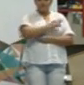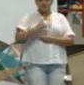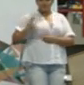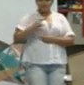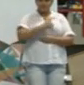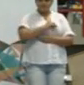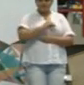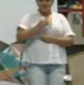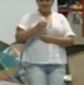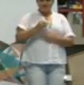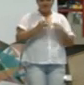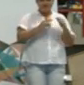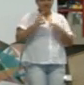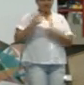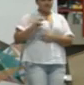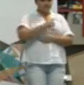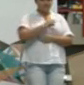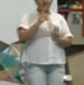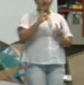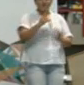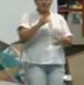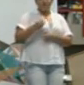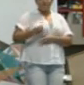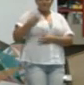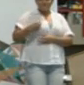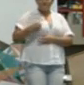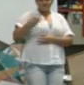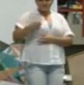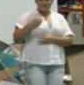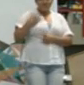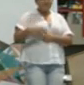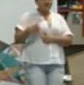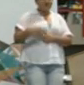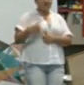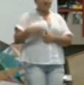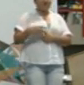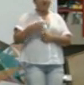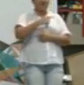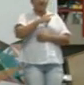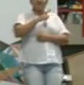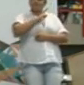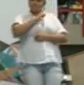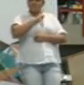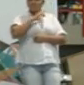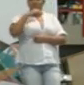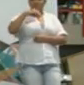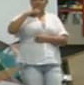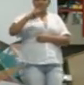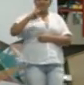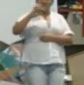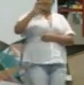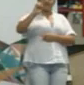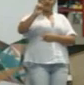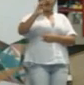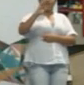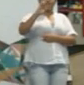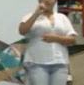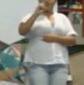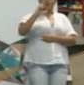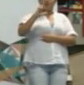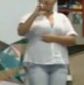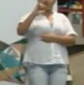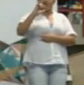seres vivos. Por quê? Porque eles têm metabolismo. Só que o metabolismo deles não é um